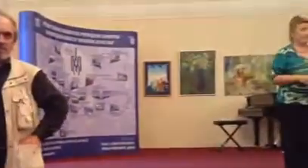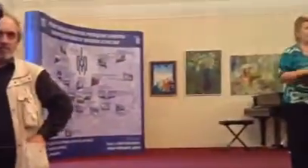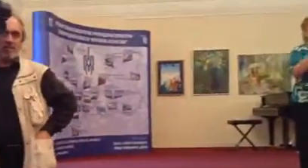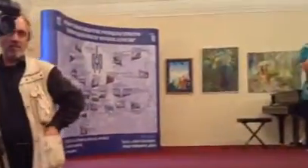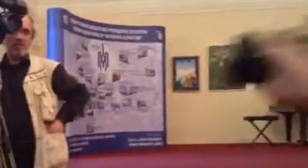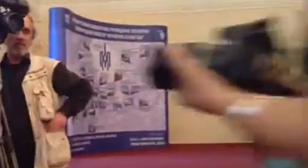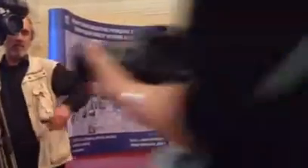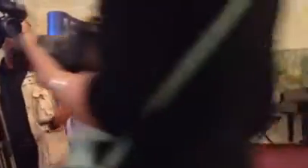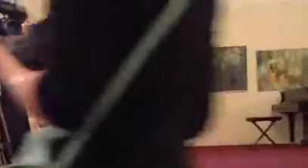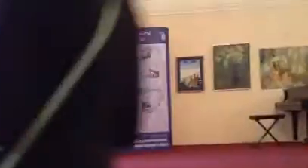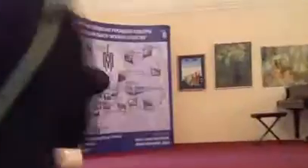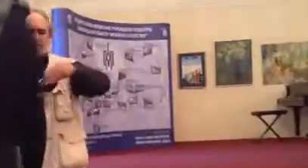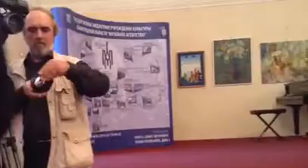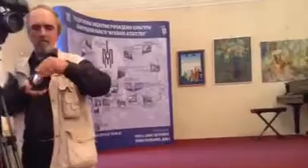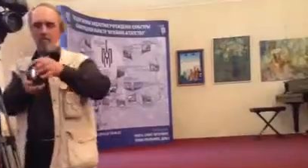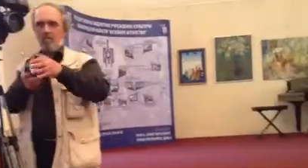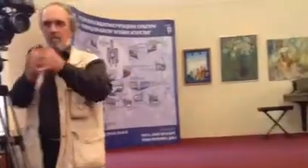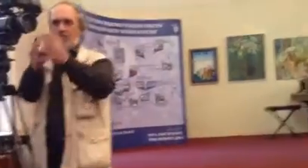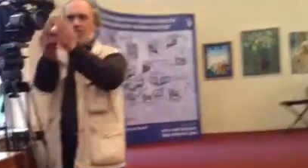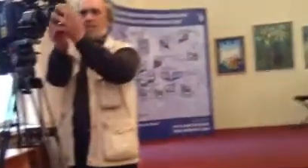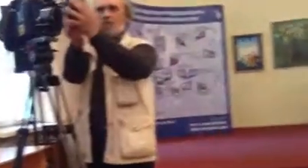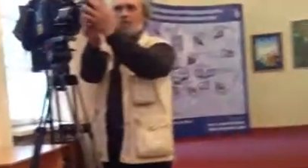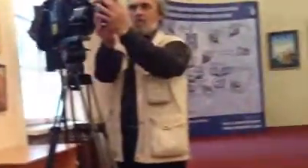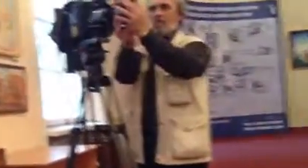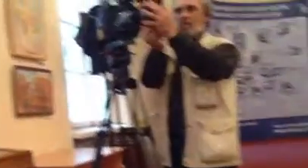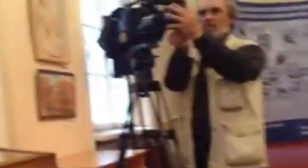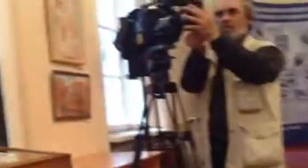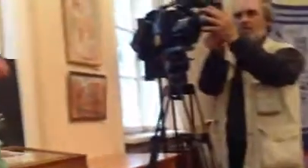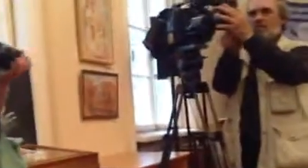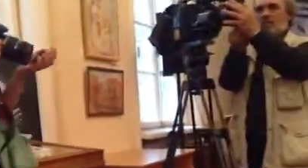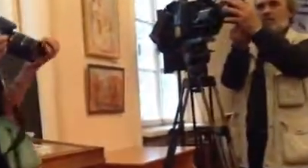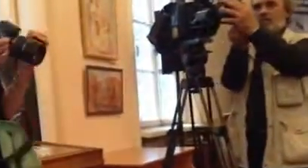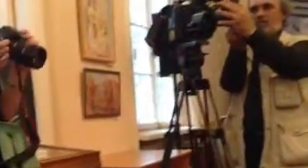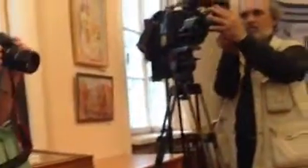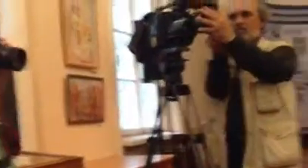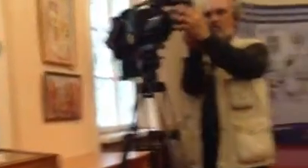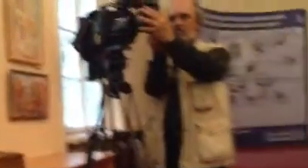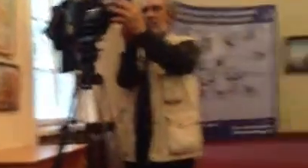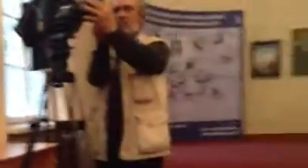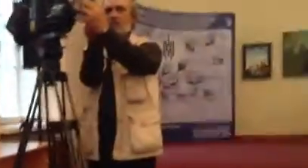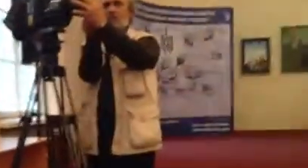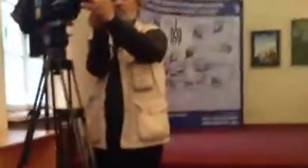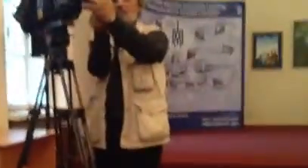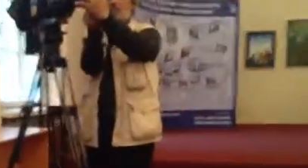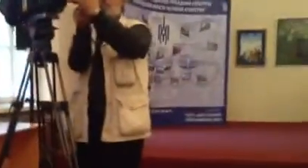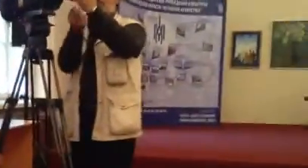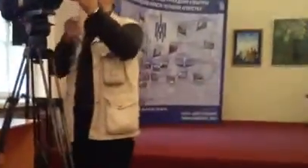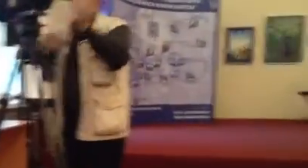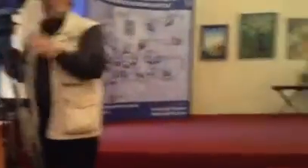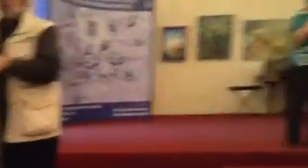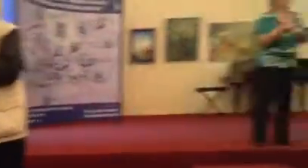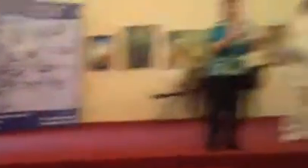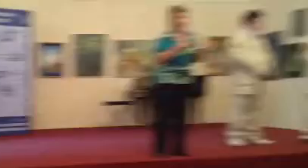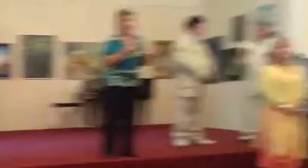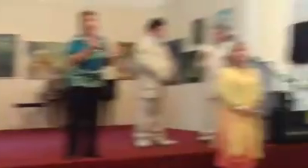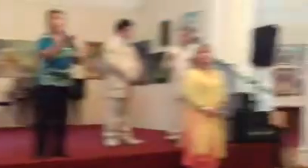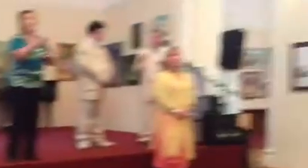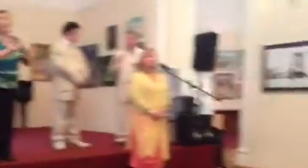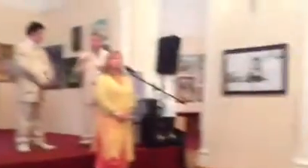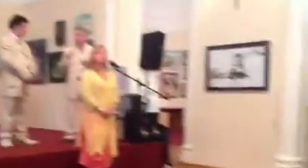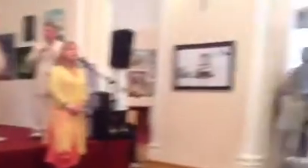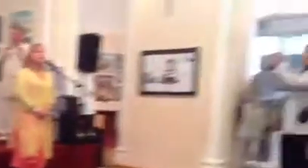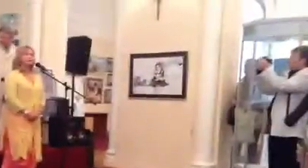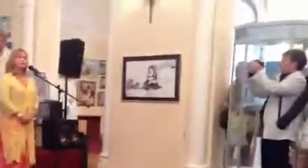где представляют свои работы различные мастера из различных регионов. А сегодня мы